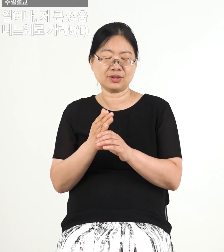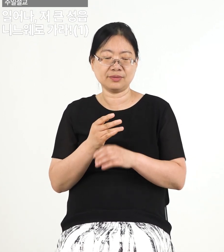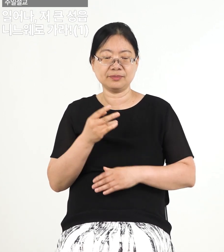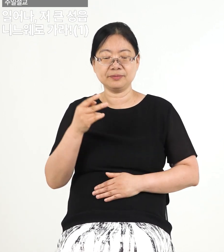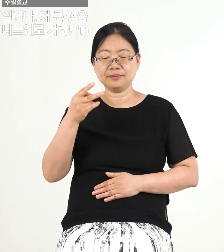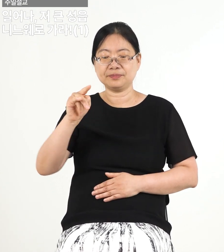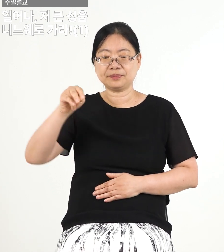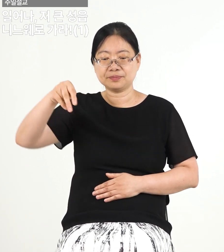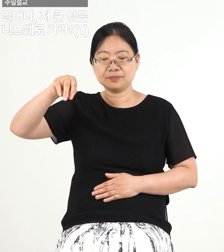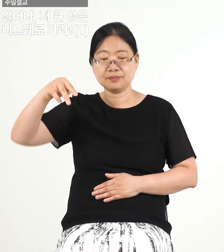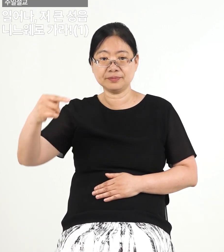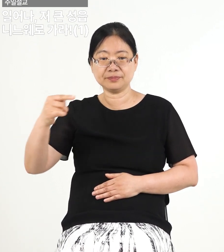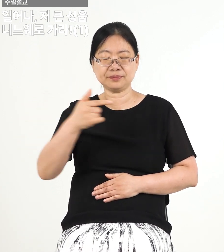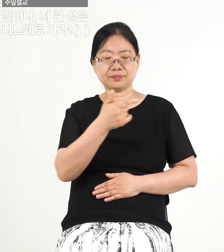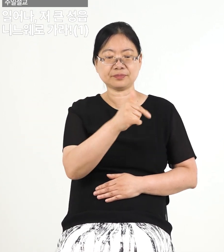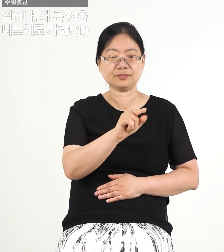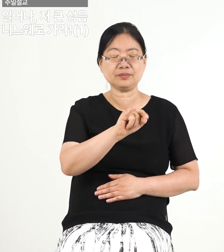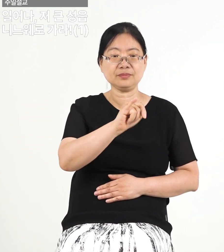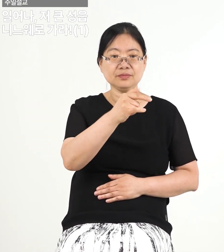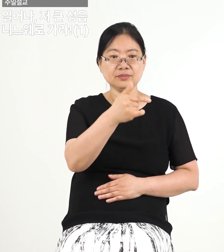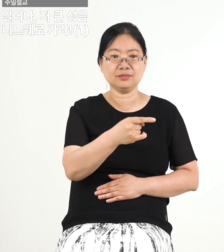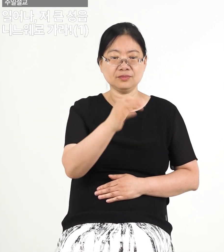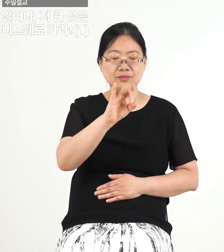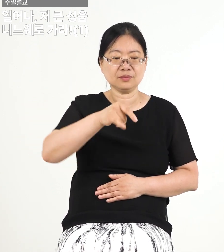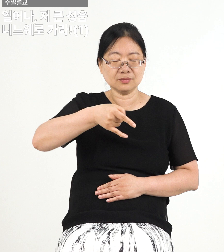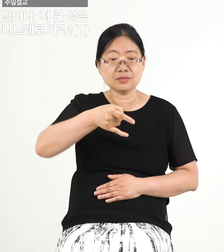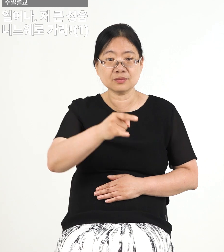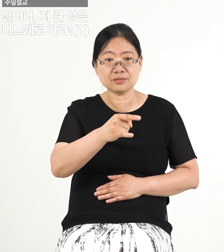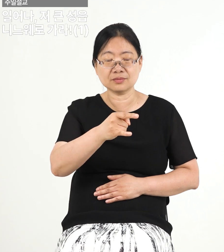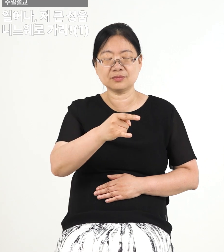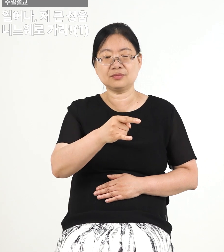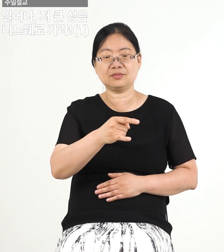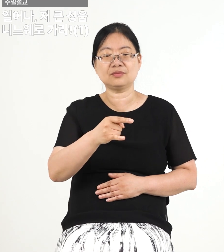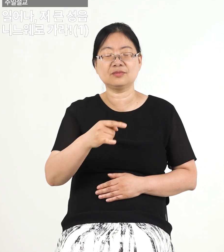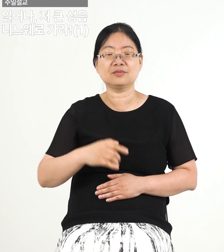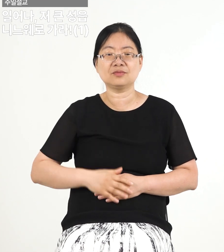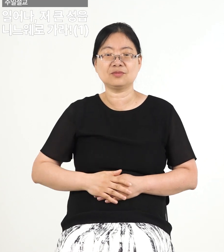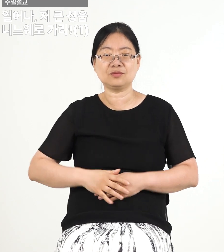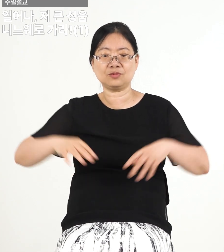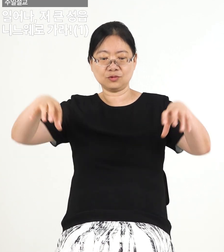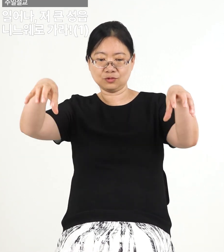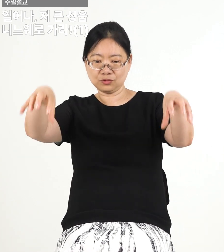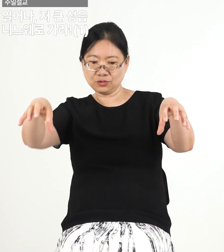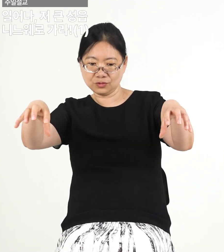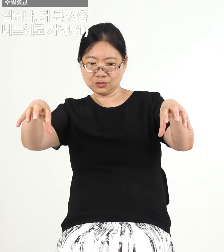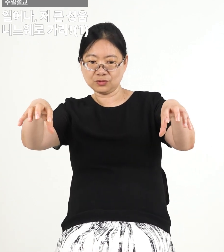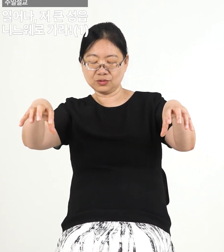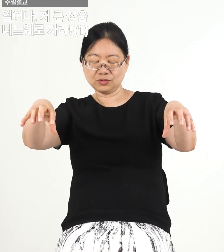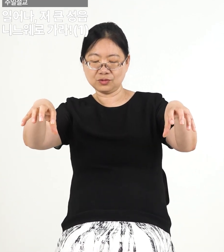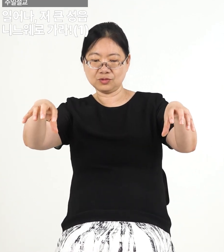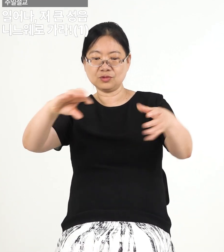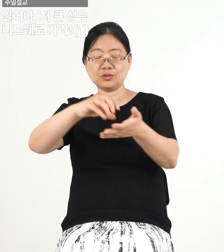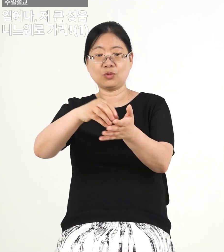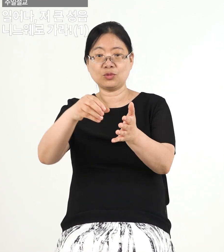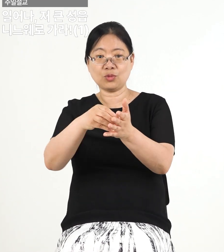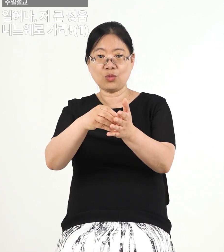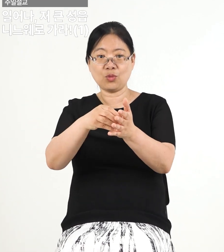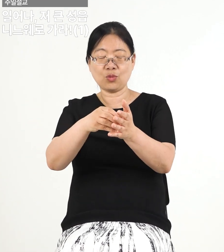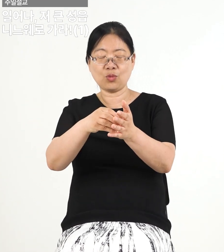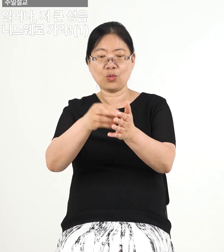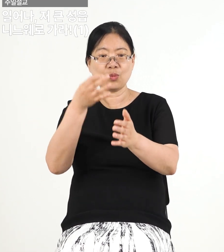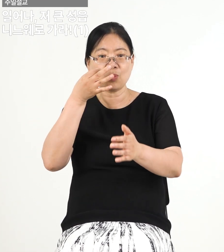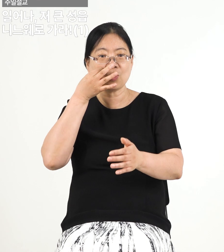다시스와 니느웨는 어느 정도 위치를 자리하고 있는가? 우리 지도를 한번